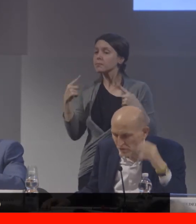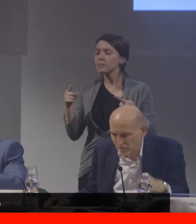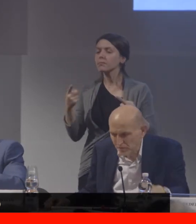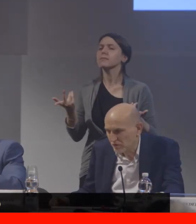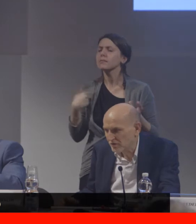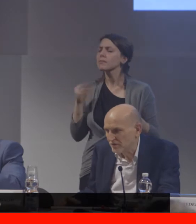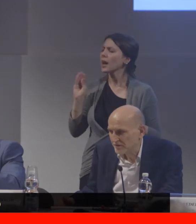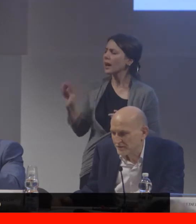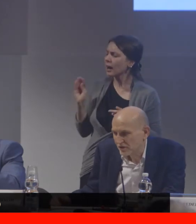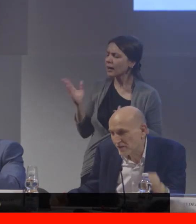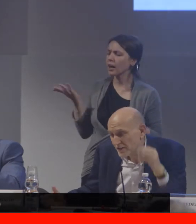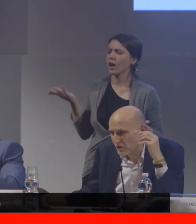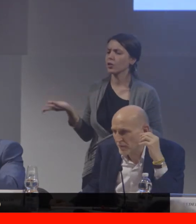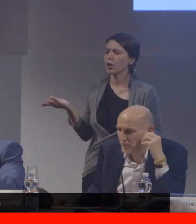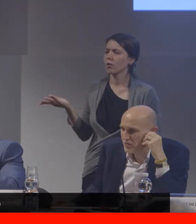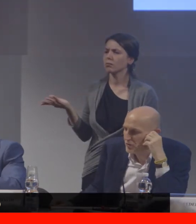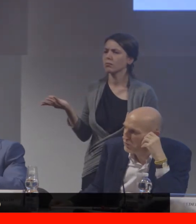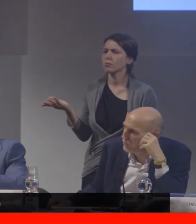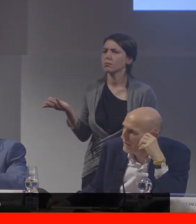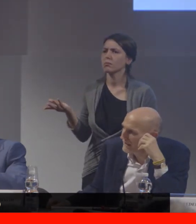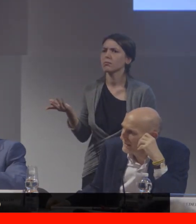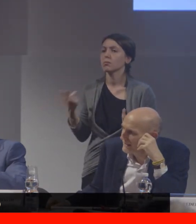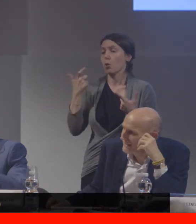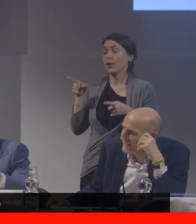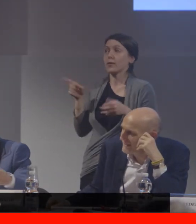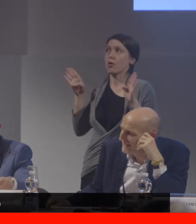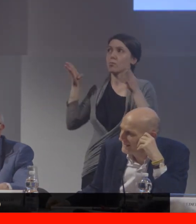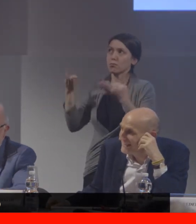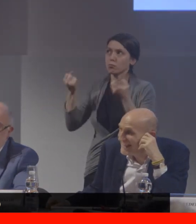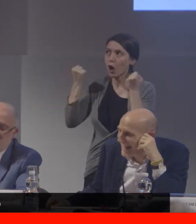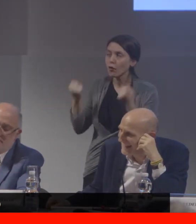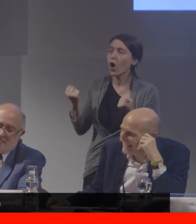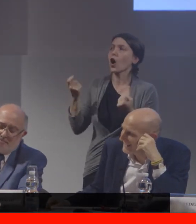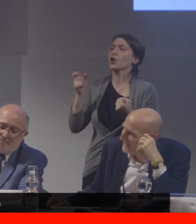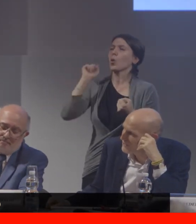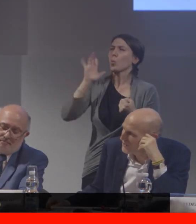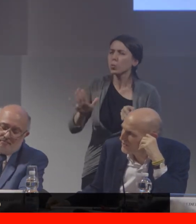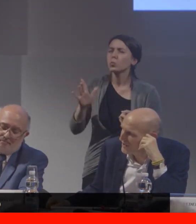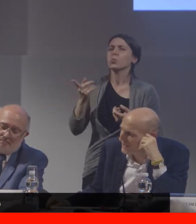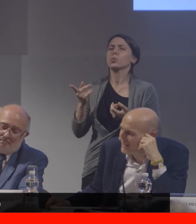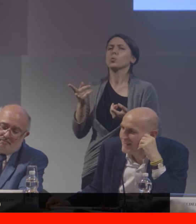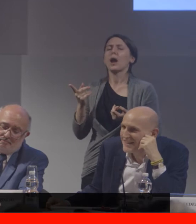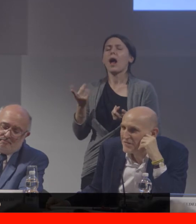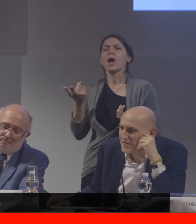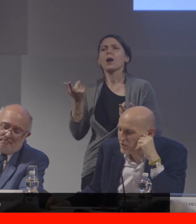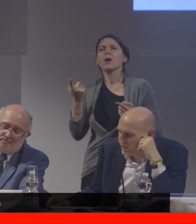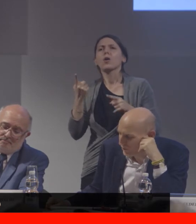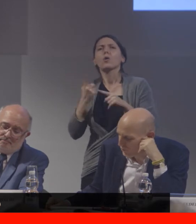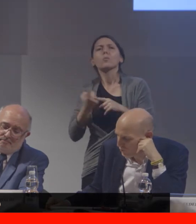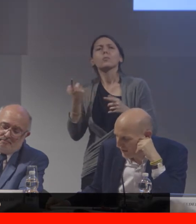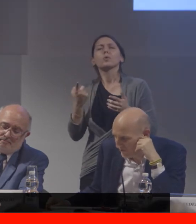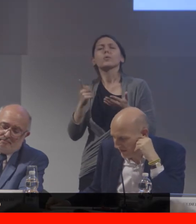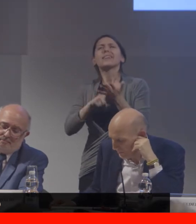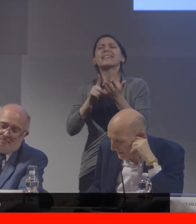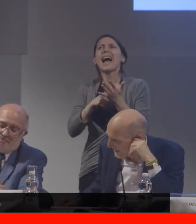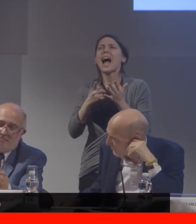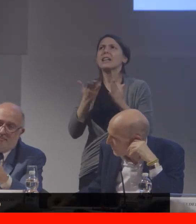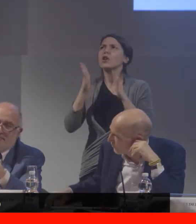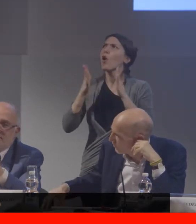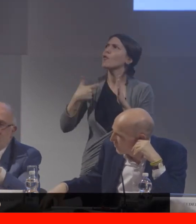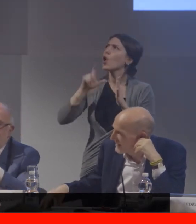Giovanni, ti volevo appunto, visto che Giovanni si occupa molto di cultura, di dati anche sulle nostre inferiorità culturali, vorrei